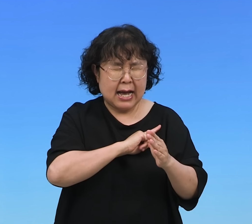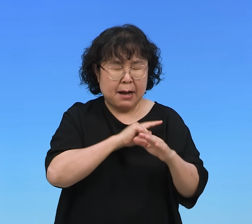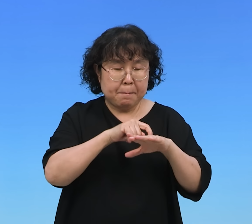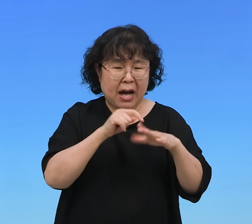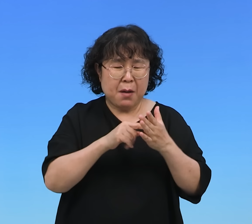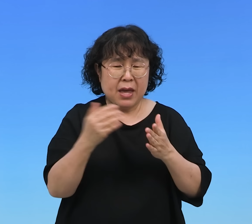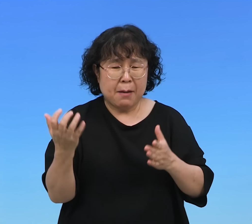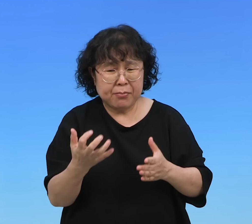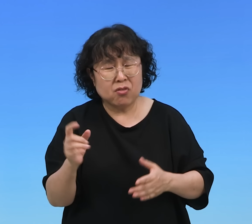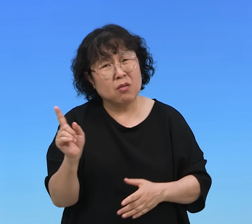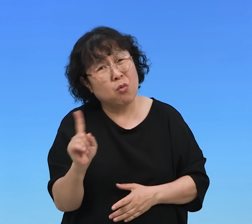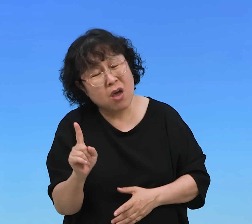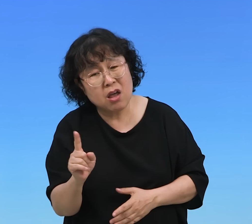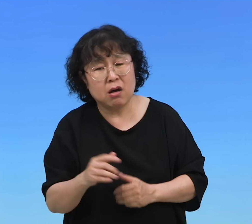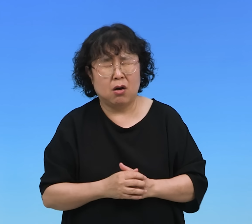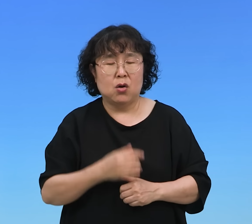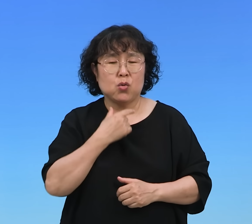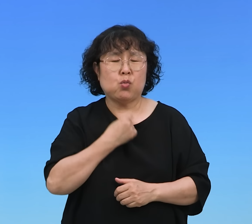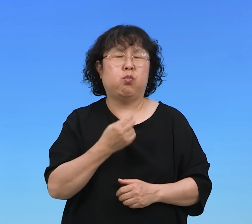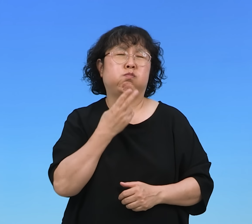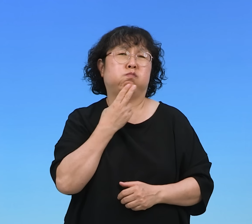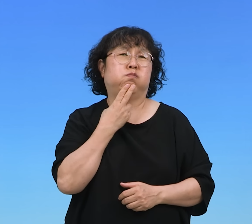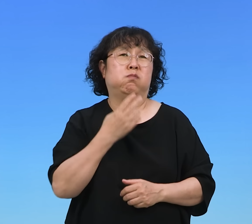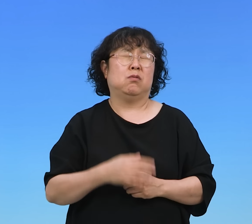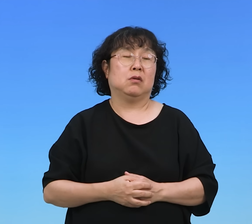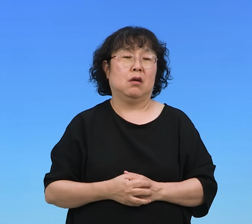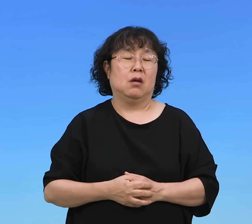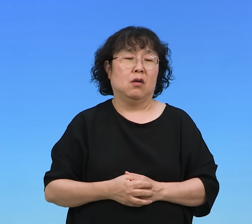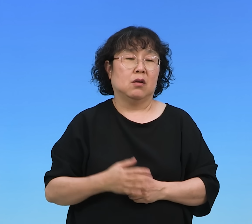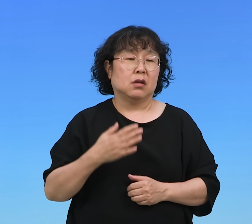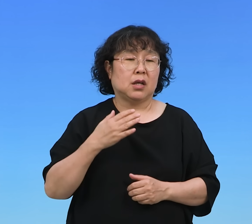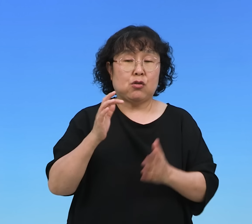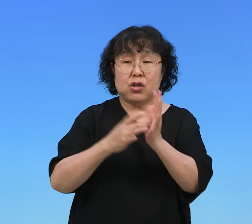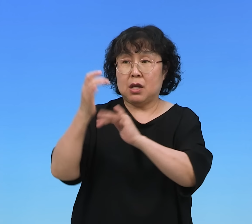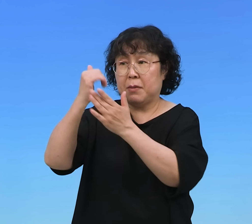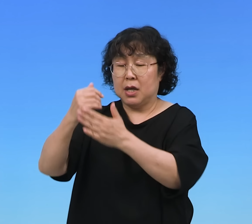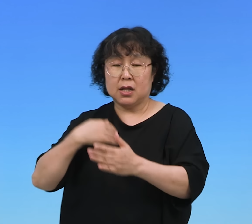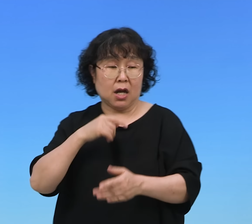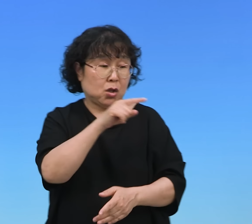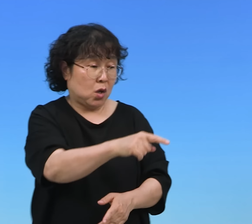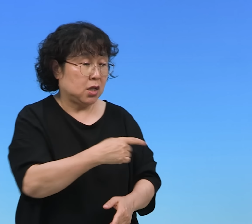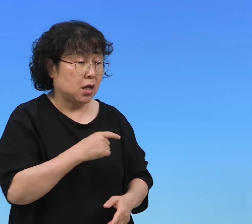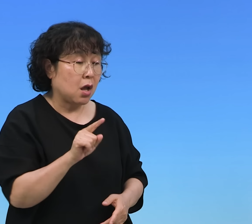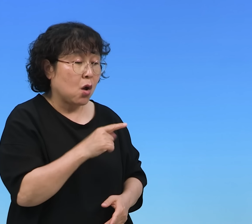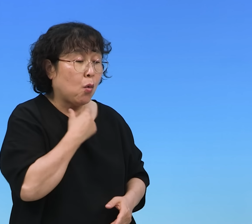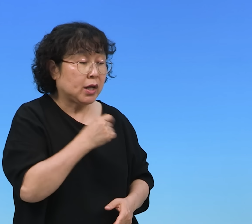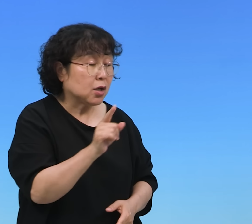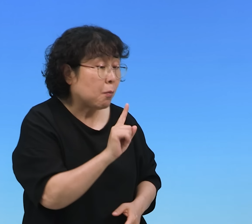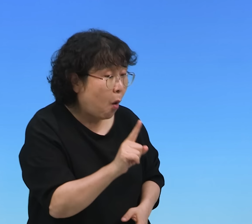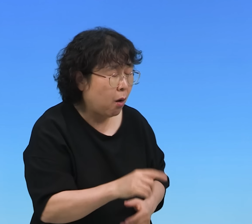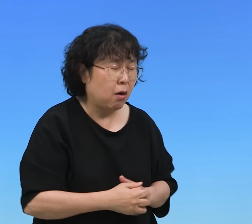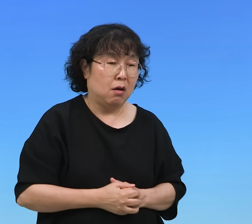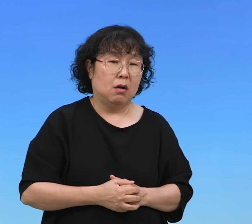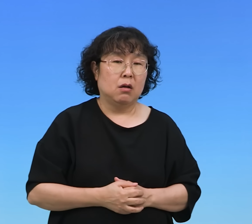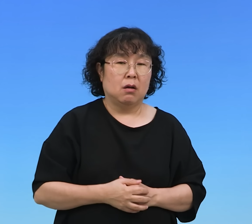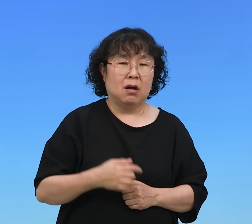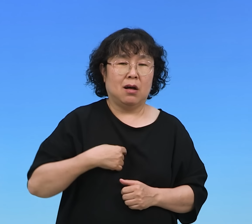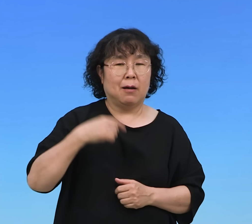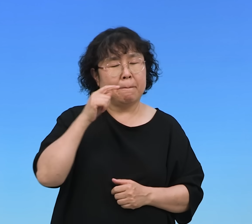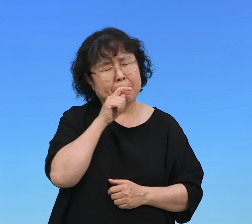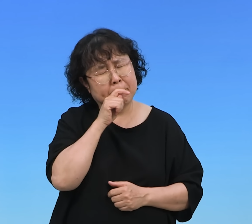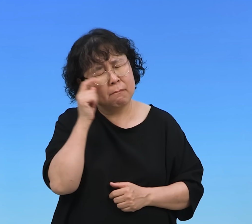소원이 없잖아요 뭐 해주기를 원하느냐 한참 생각해야 돼요 내가 뭘 구해야 되지? 있습니까